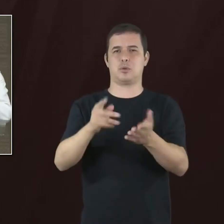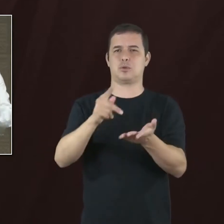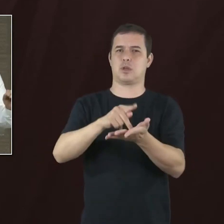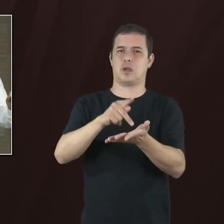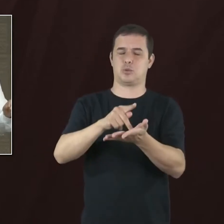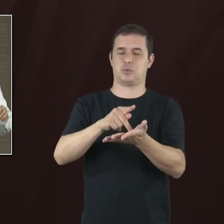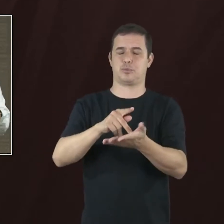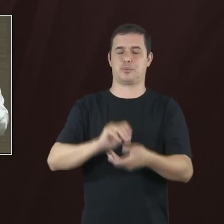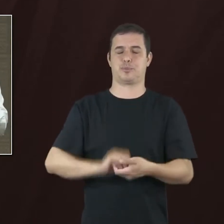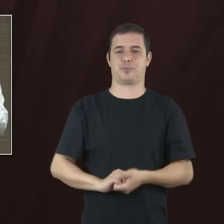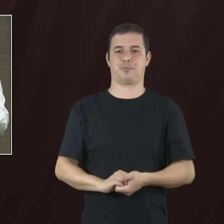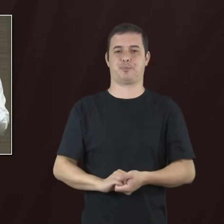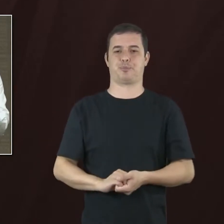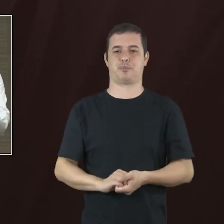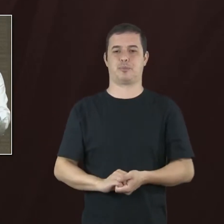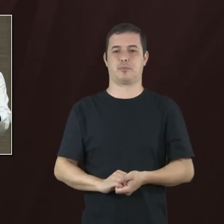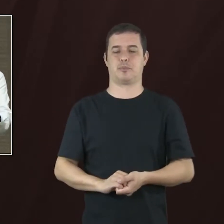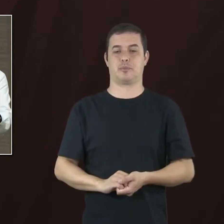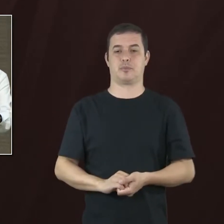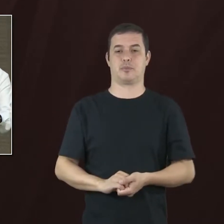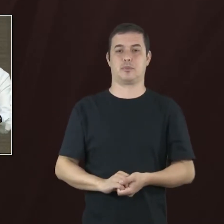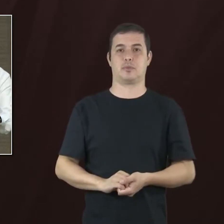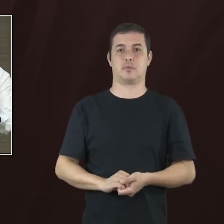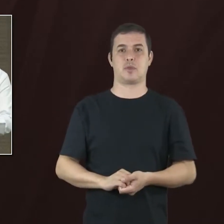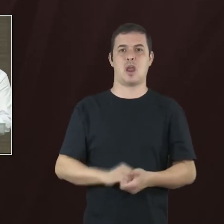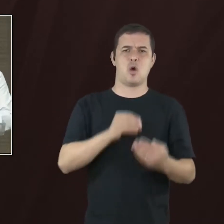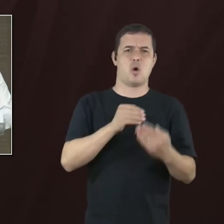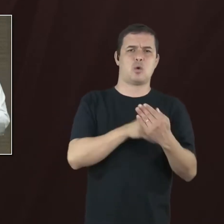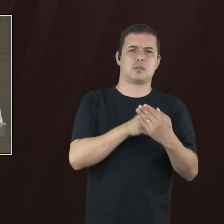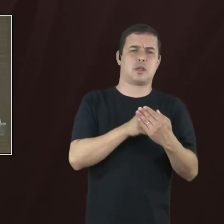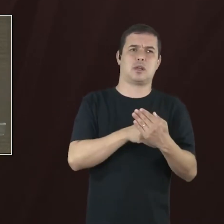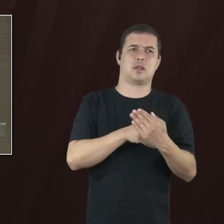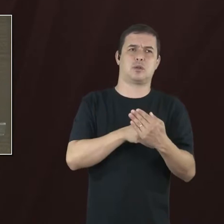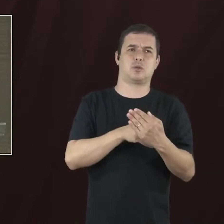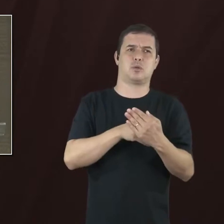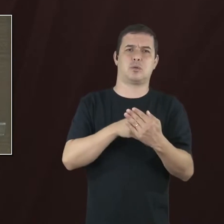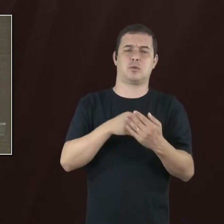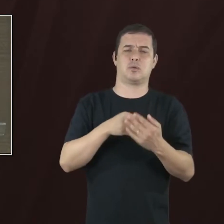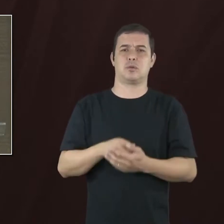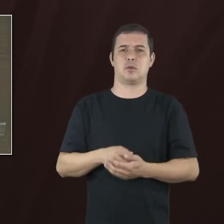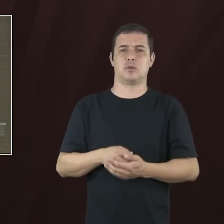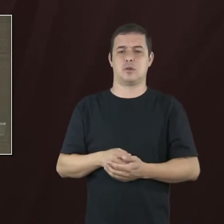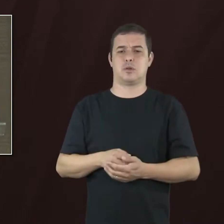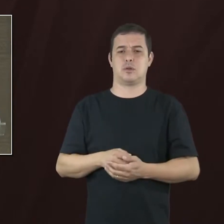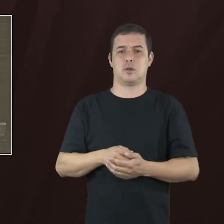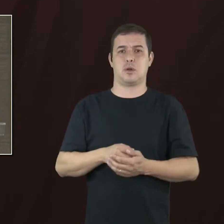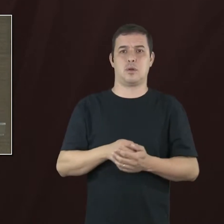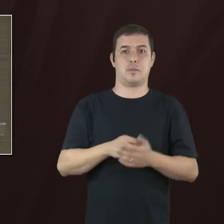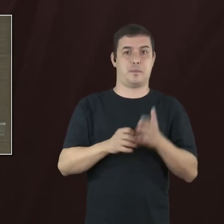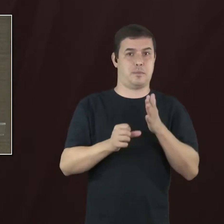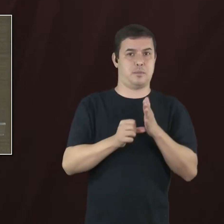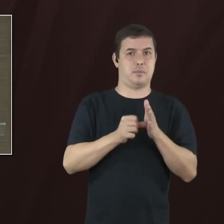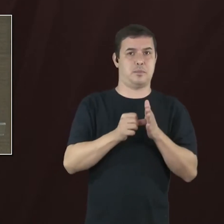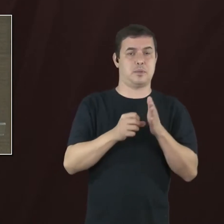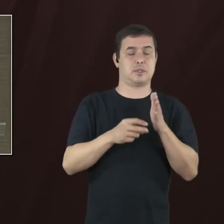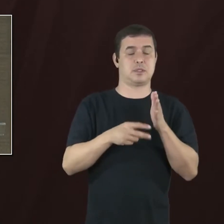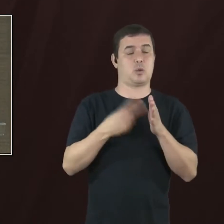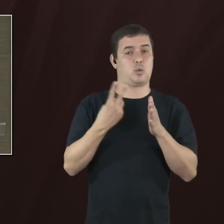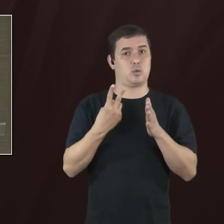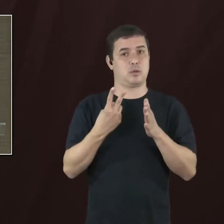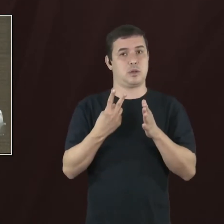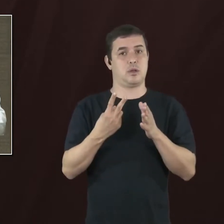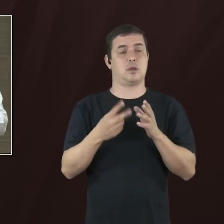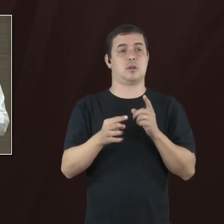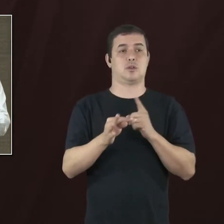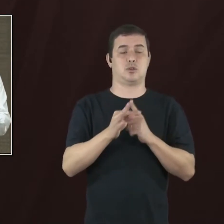para encerrar a mensagem da manhã. Qual é o segredo? 2 Timóteo 3:10. Qual o